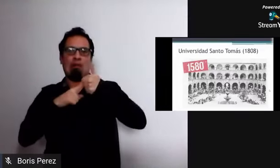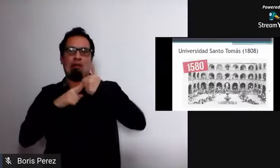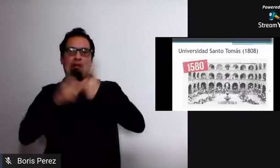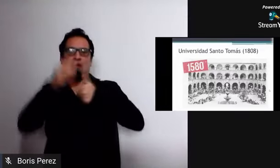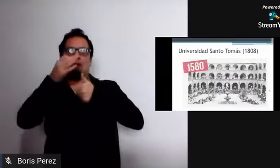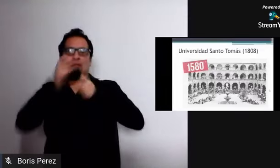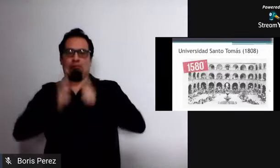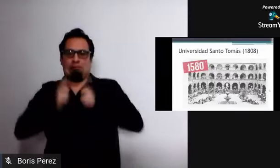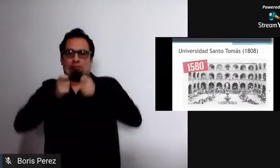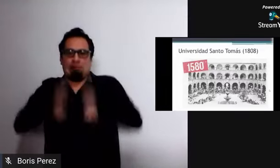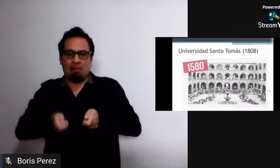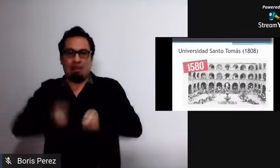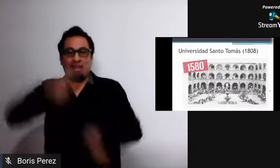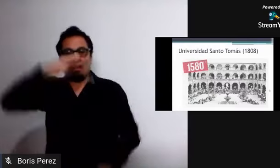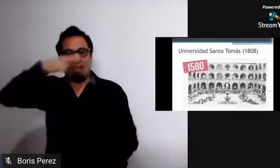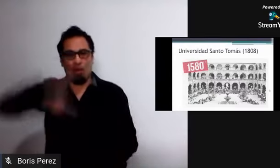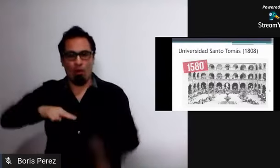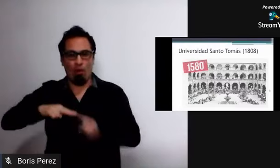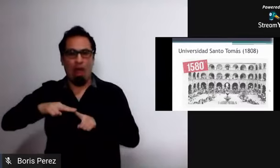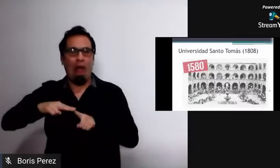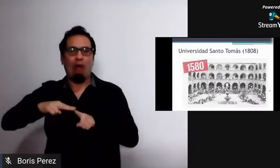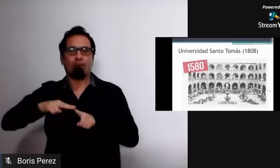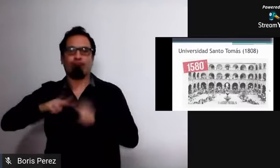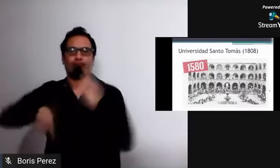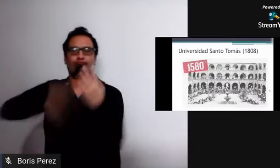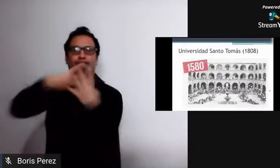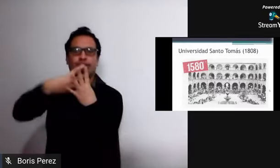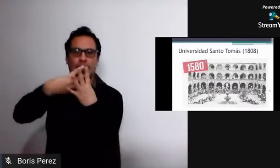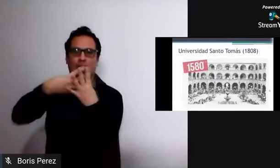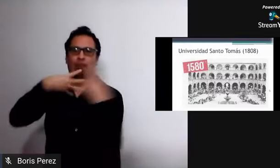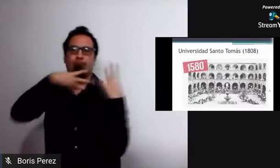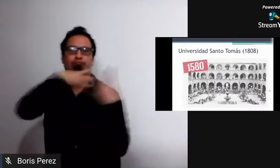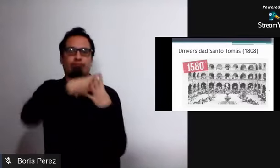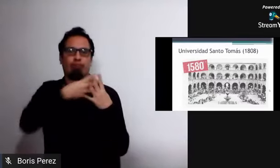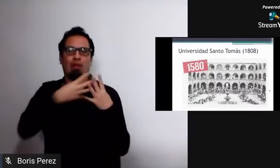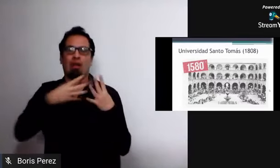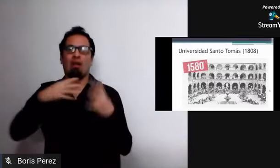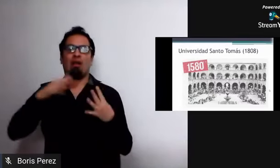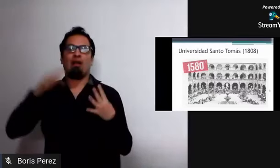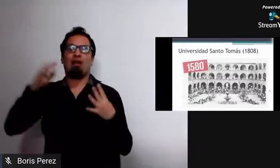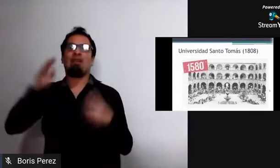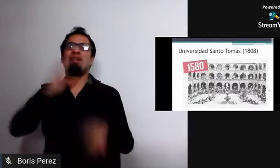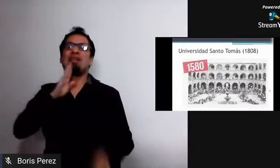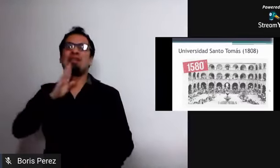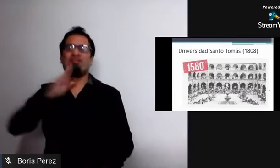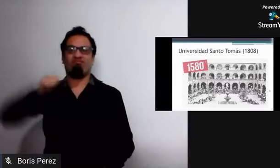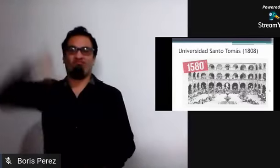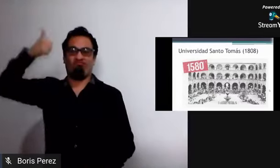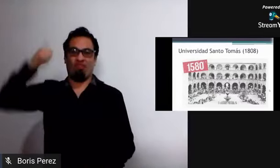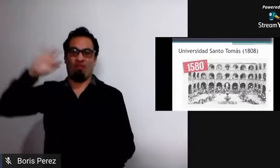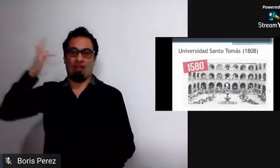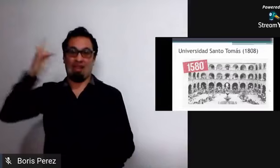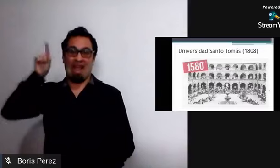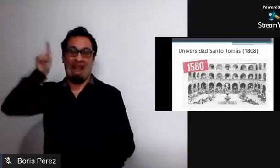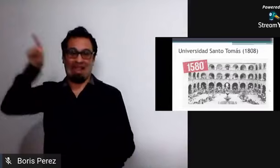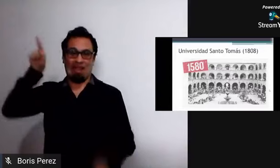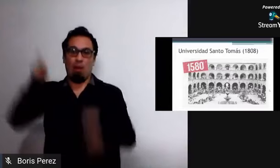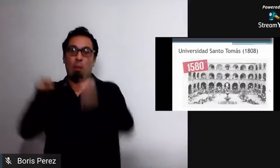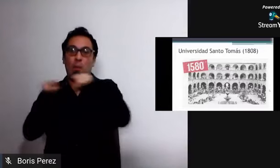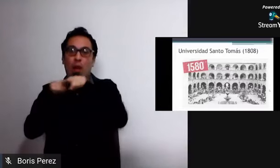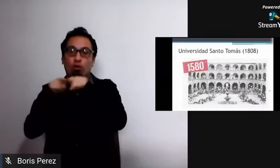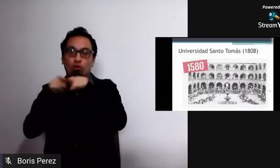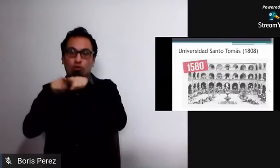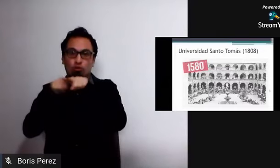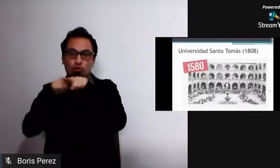una invasión por parte del ejército de los franceses y eso generó un